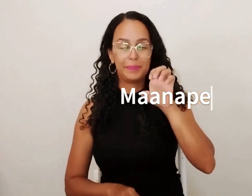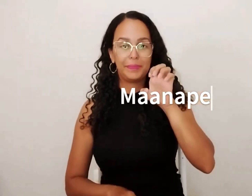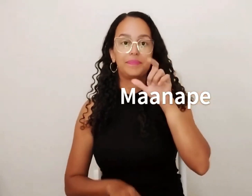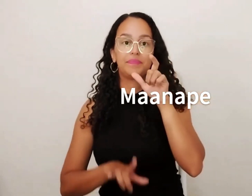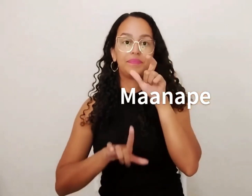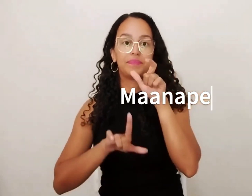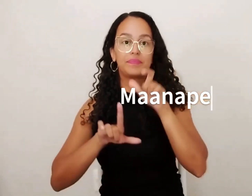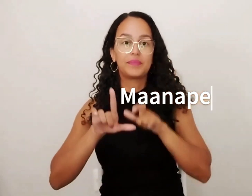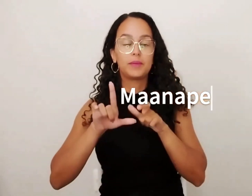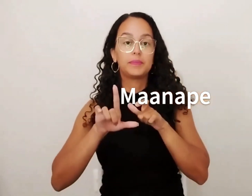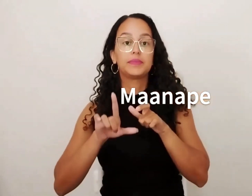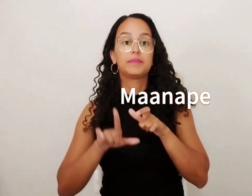Nanape.